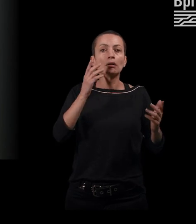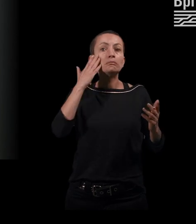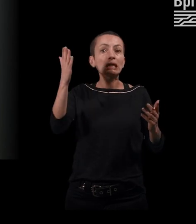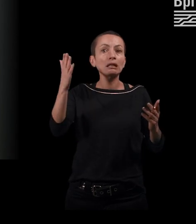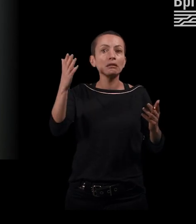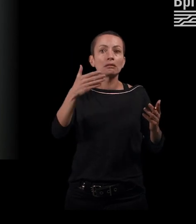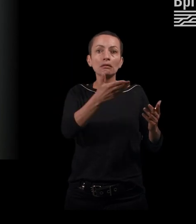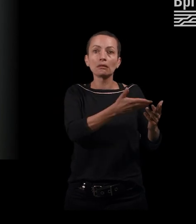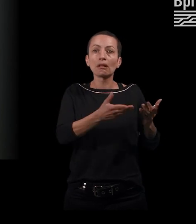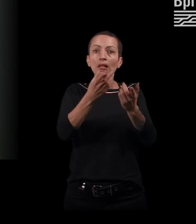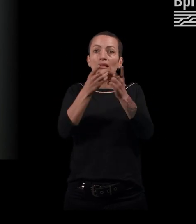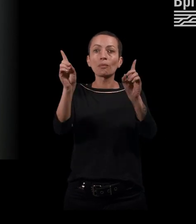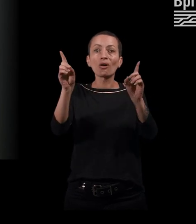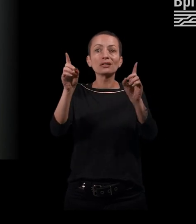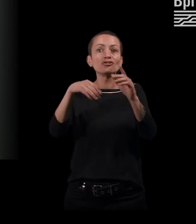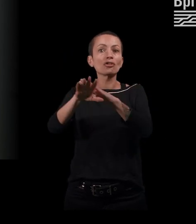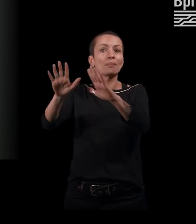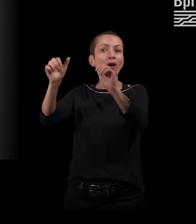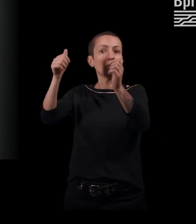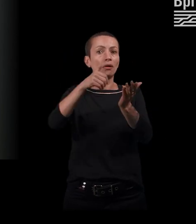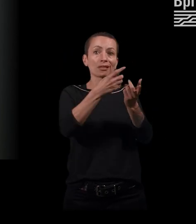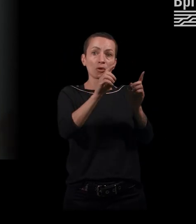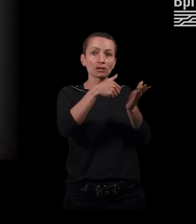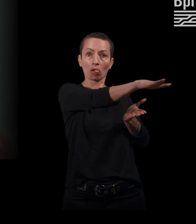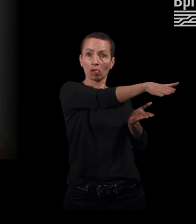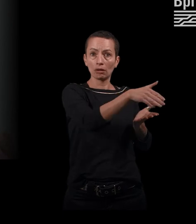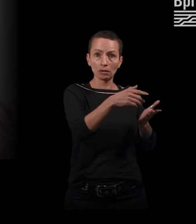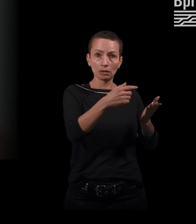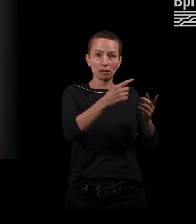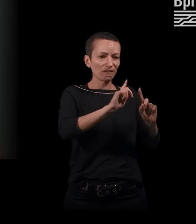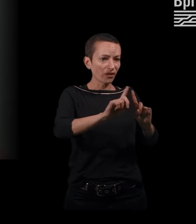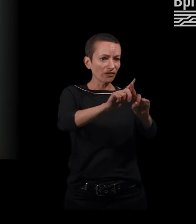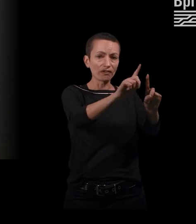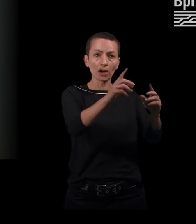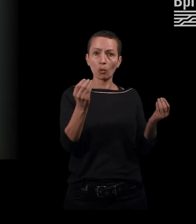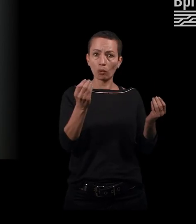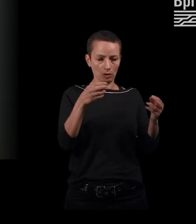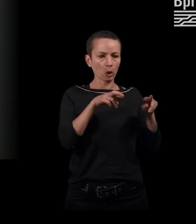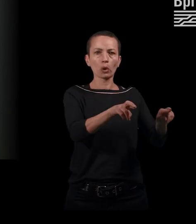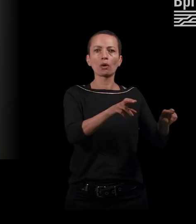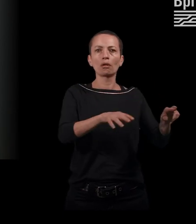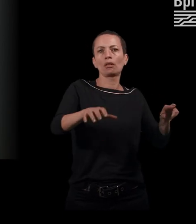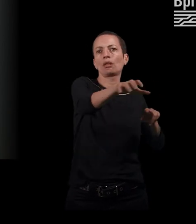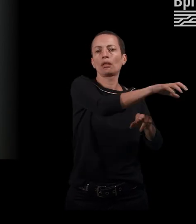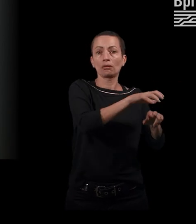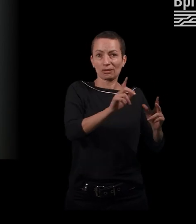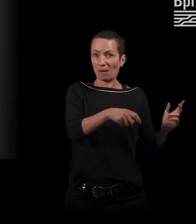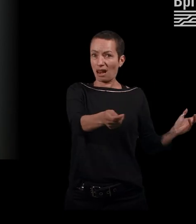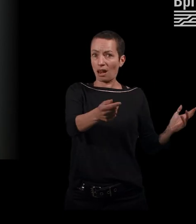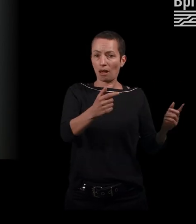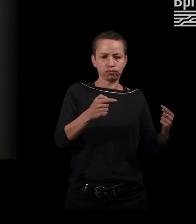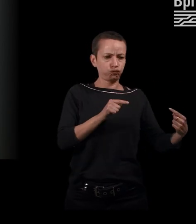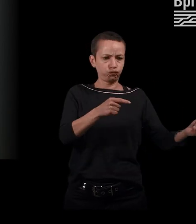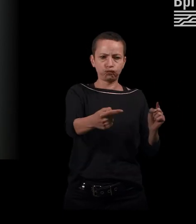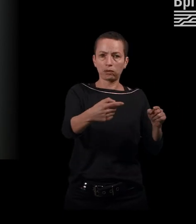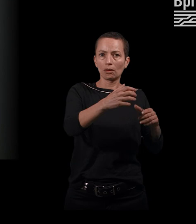exclut la démocratie du Parlement, la démocratie dans toute sa diversité se retrouve dans la rue et dans ses organisations. Donc, c'est tout à fait normal que ces